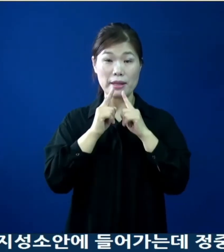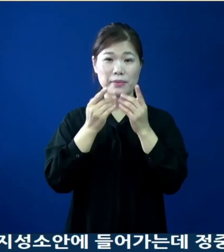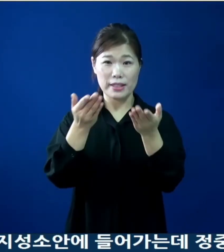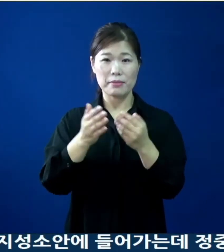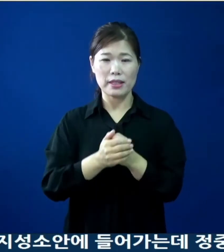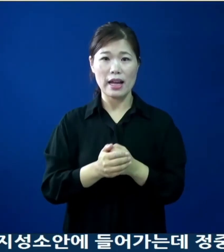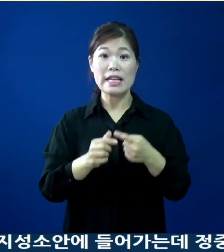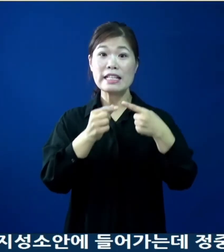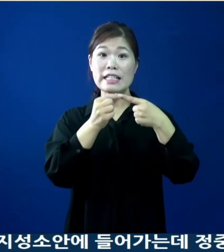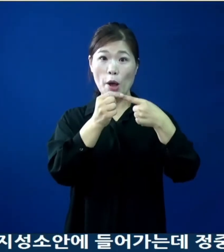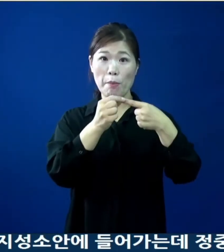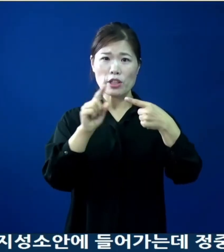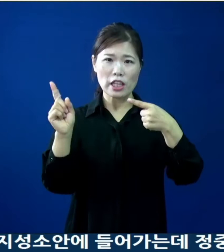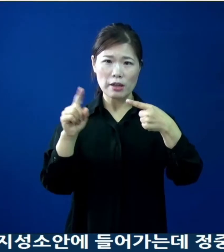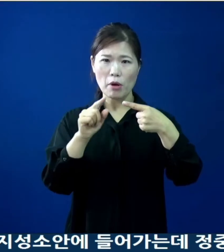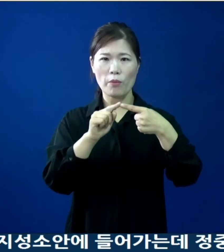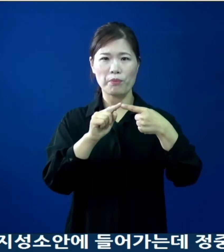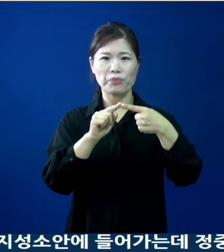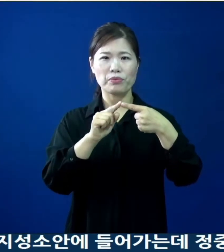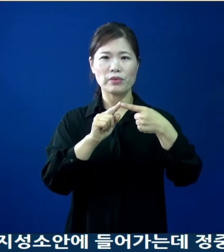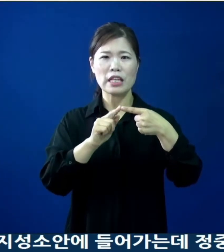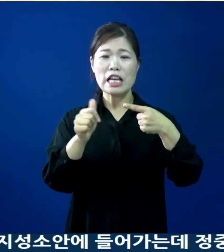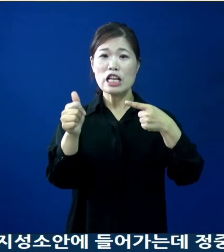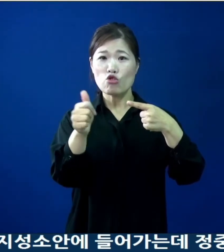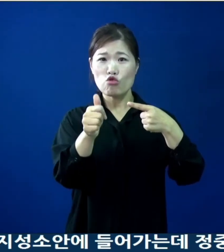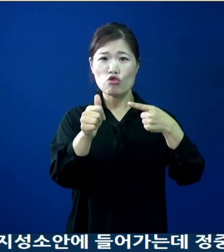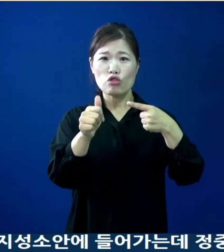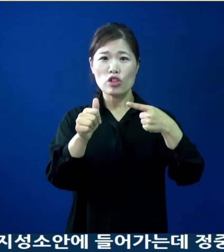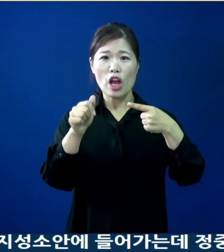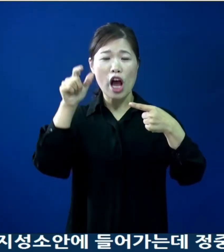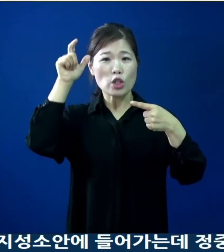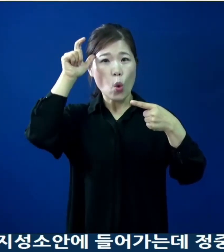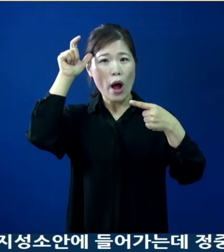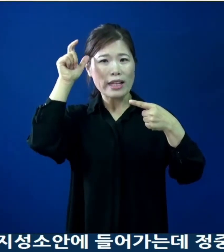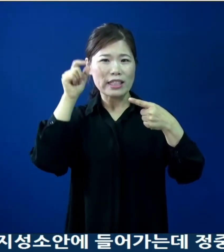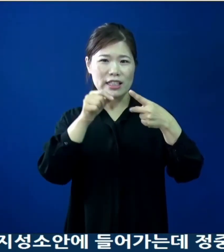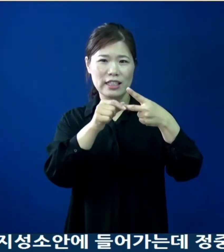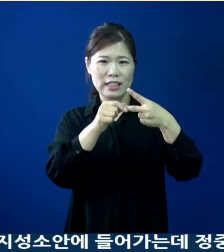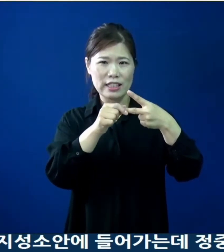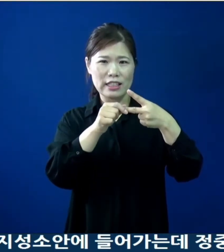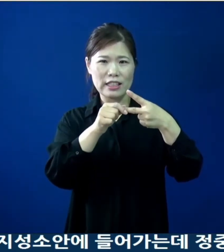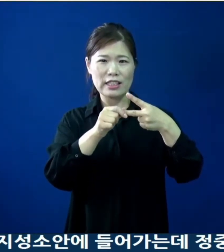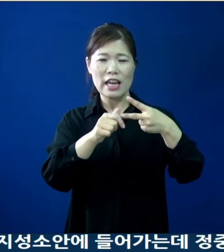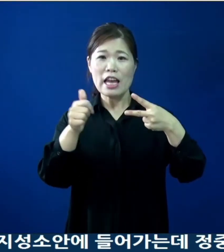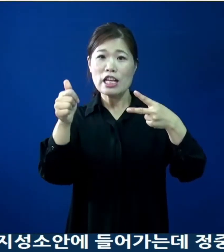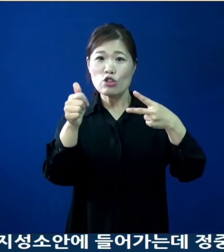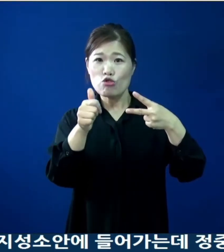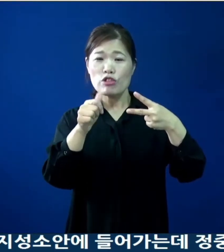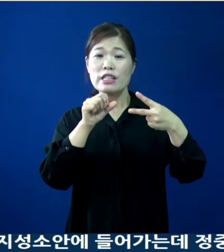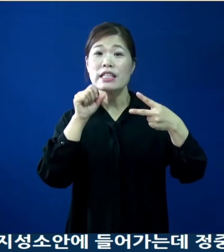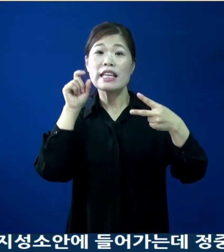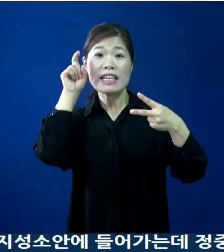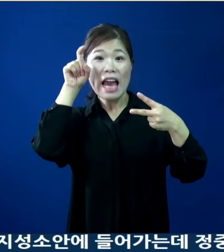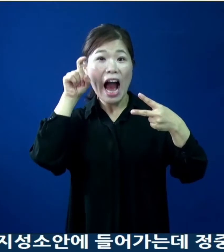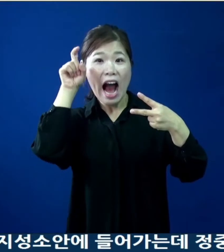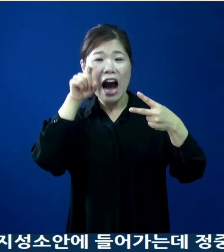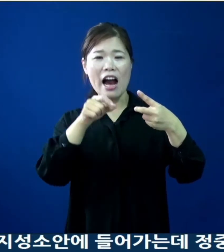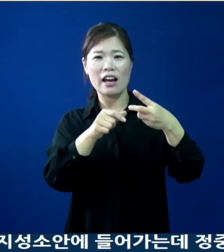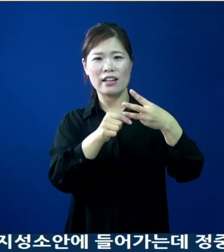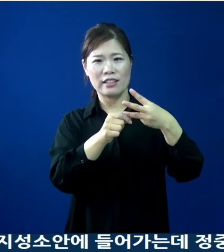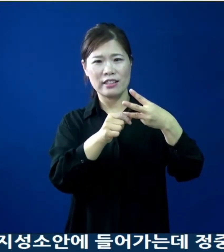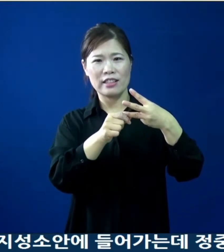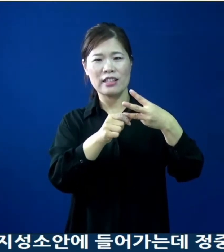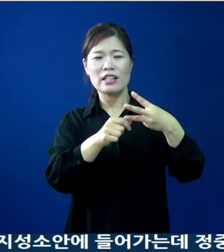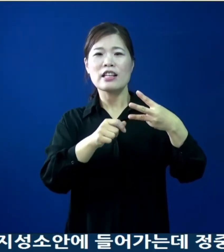번째 제물이 수송아지 1마리, 두 번째 숫양 2마리, 그 다음에 숫염소